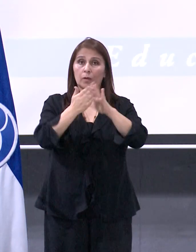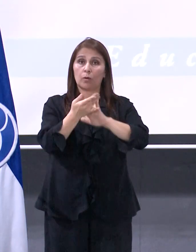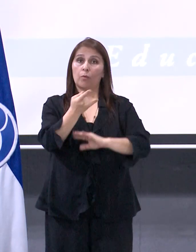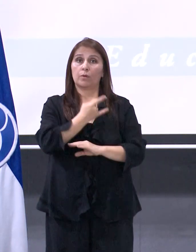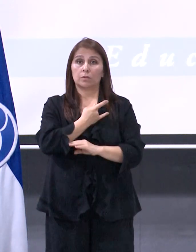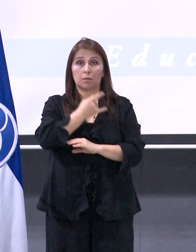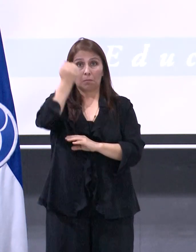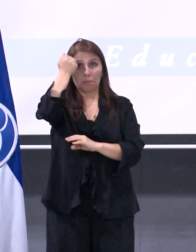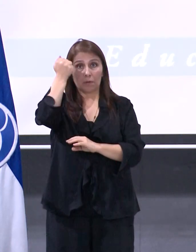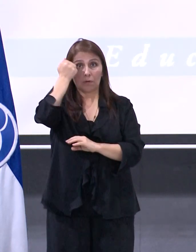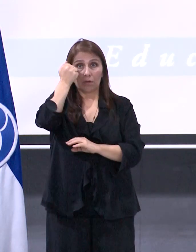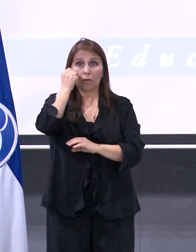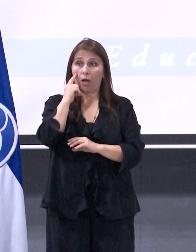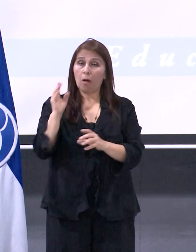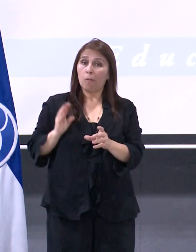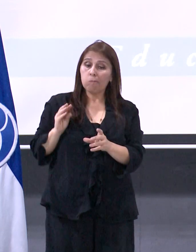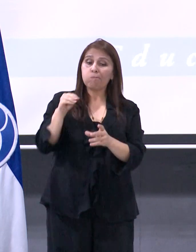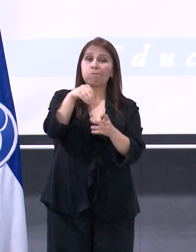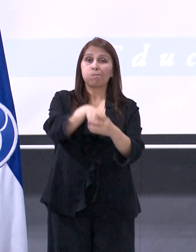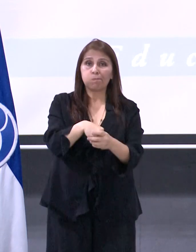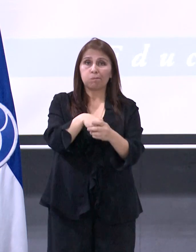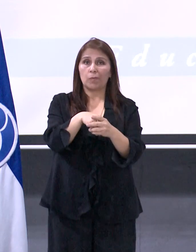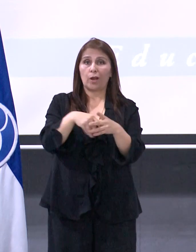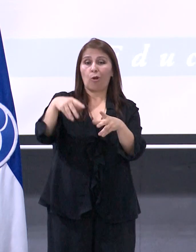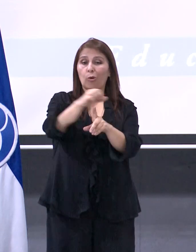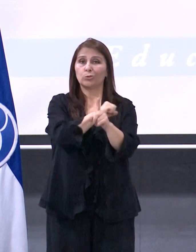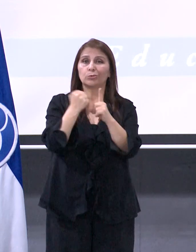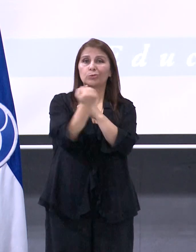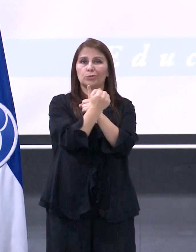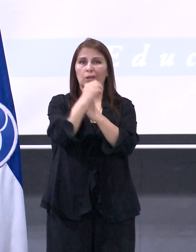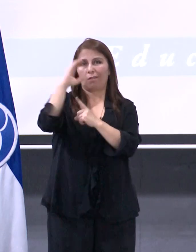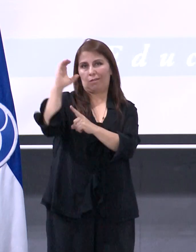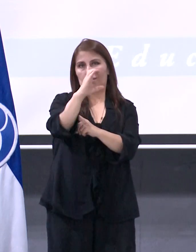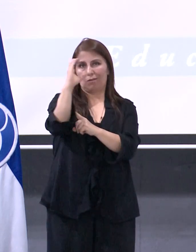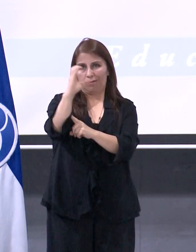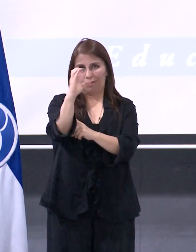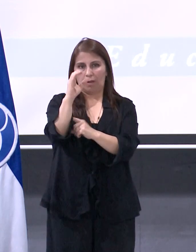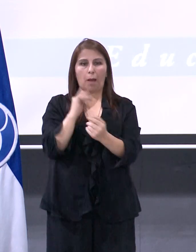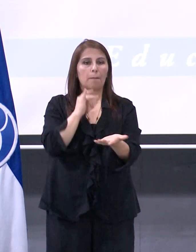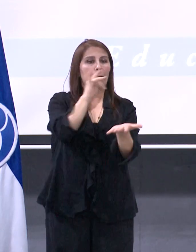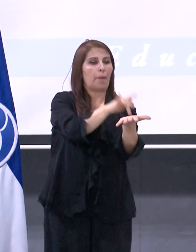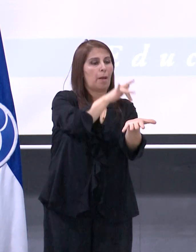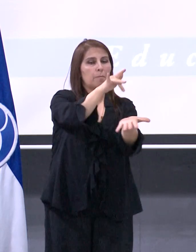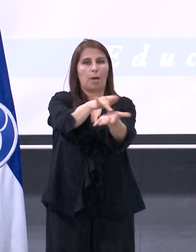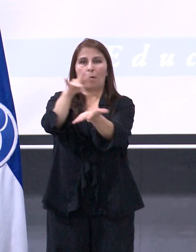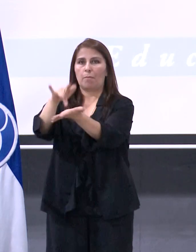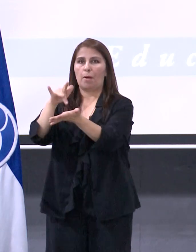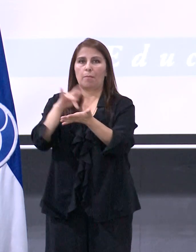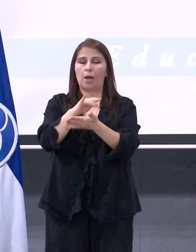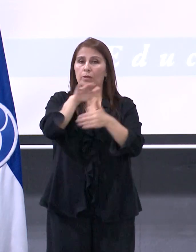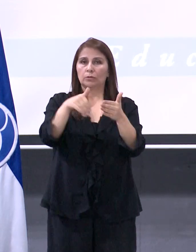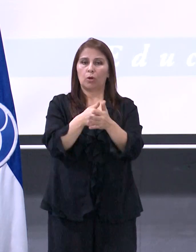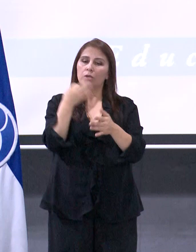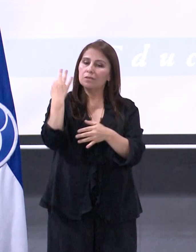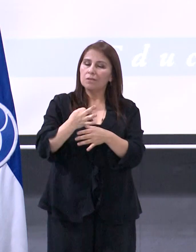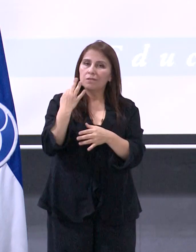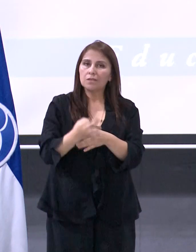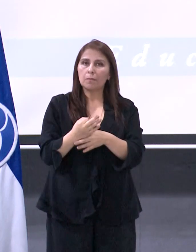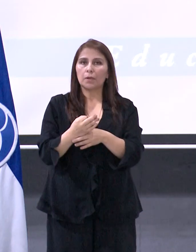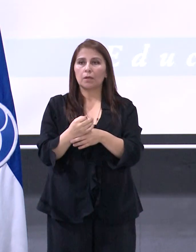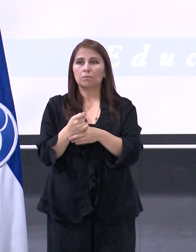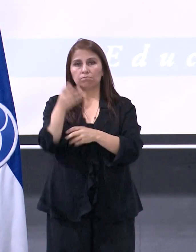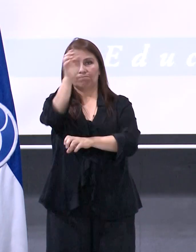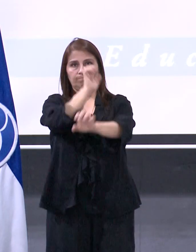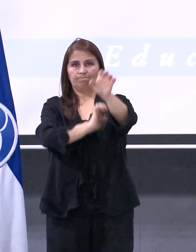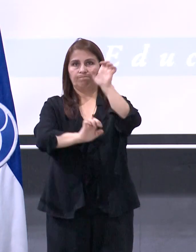sido parte de la vida social y política del país estando presente en los movimientos sociales y pronunciándose de manera permanente en defensa